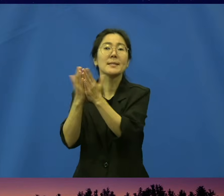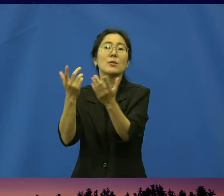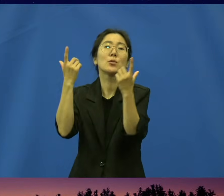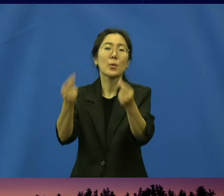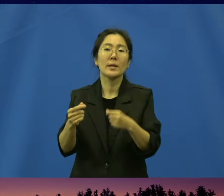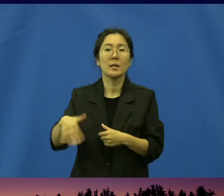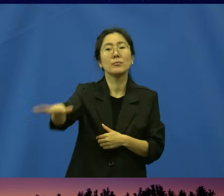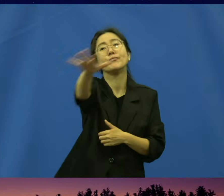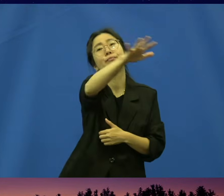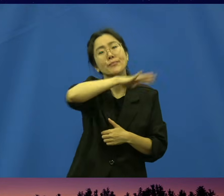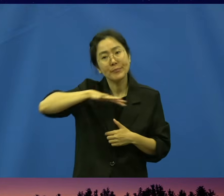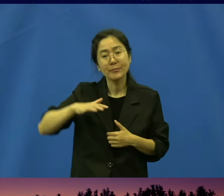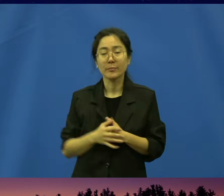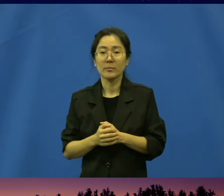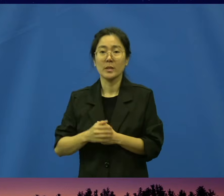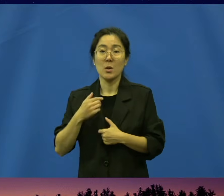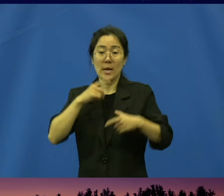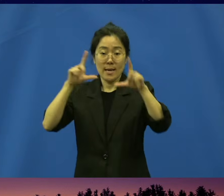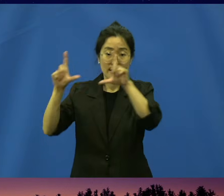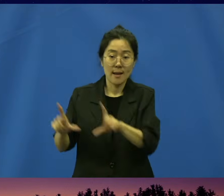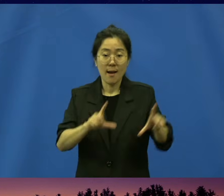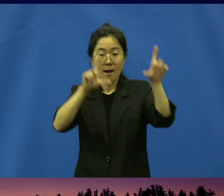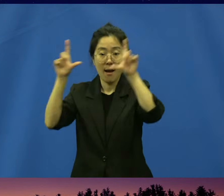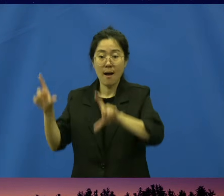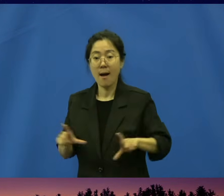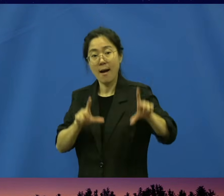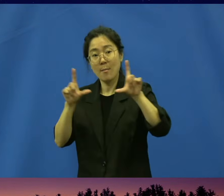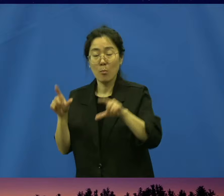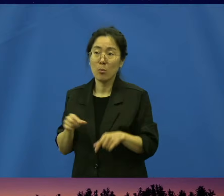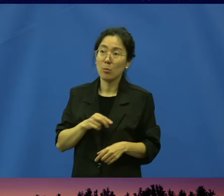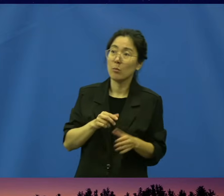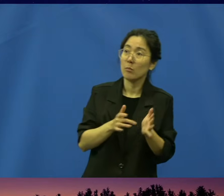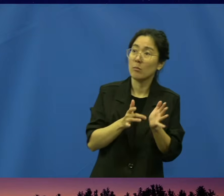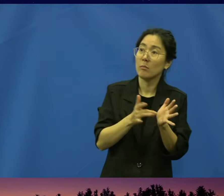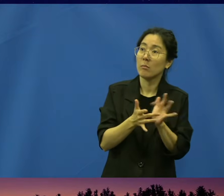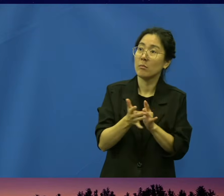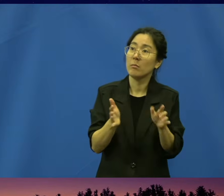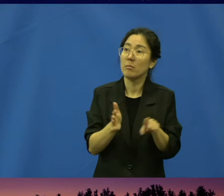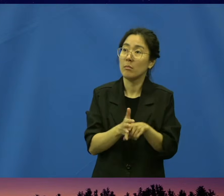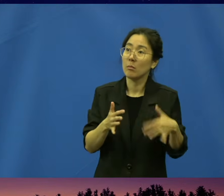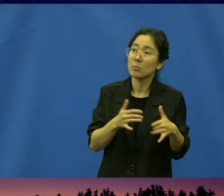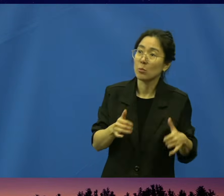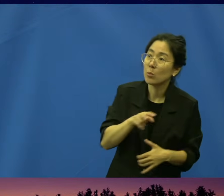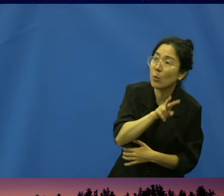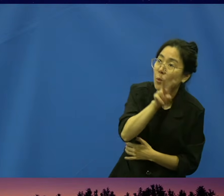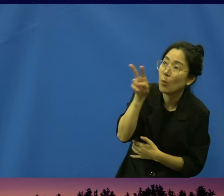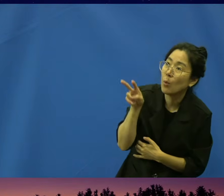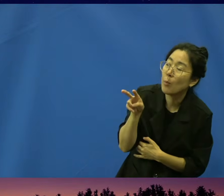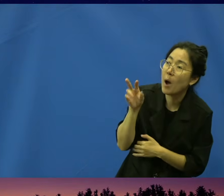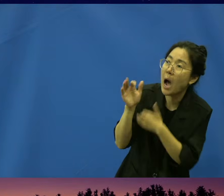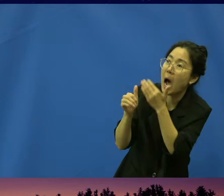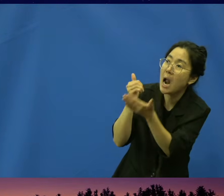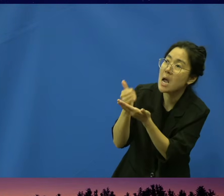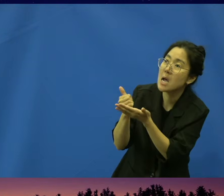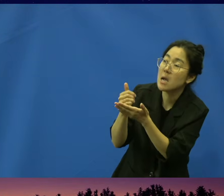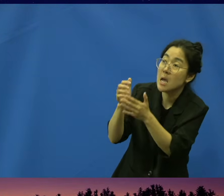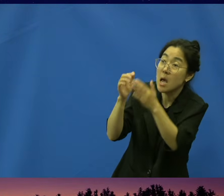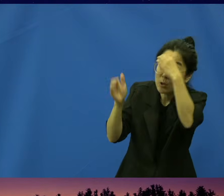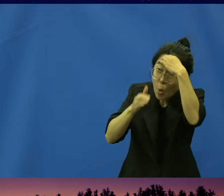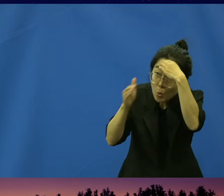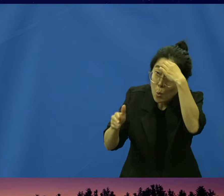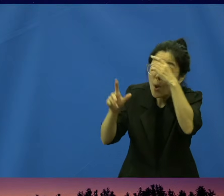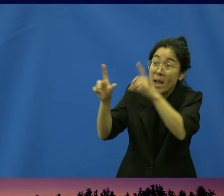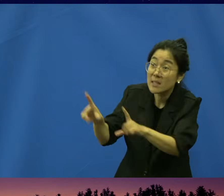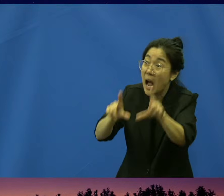예? 그래서 그 삶을 통해서 우리를 보고, 그게 그들이 읽는 성경이에요. 그거를 읽고 우리의 삶을 보고 우리가 어떻게 사는가를